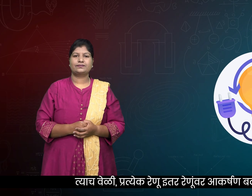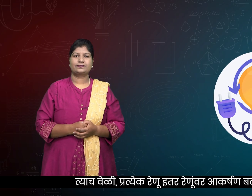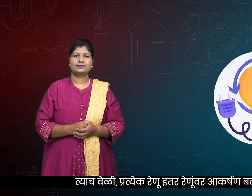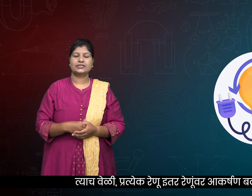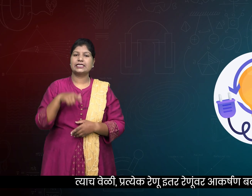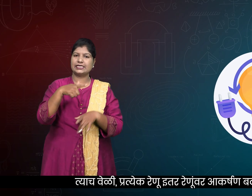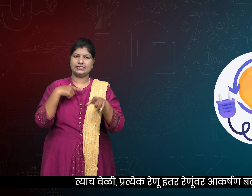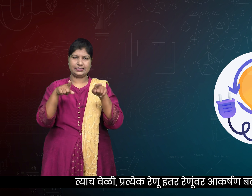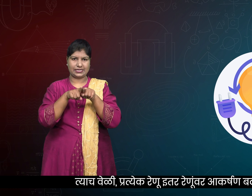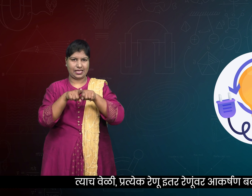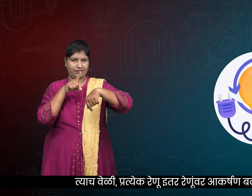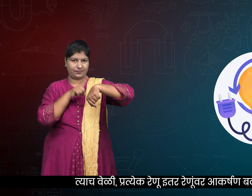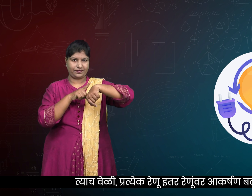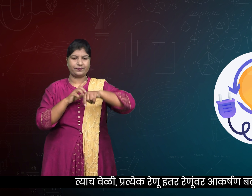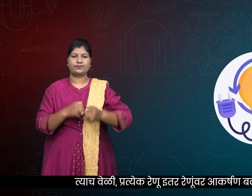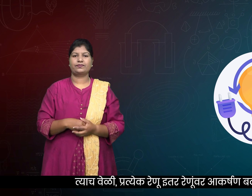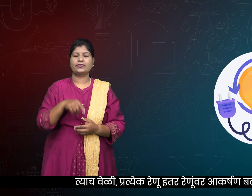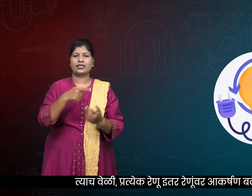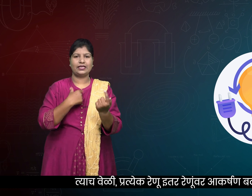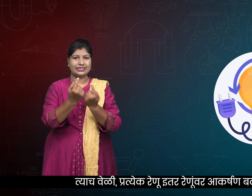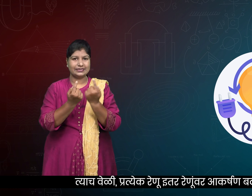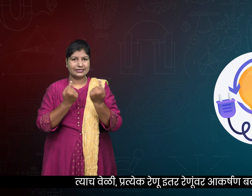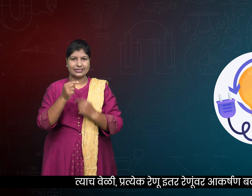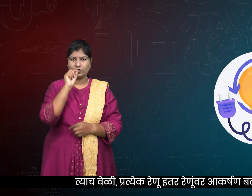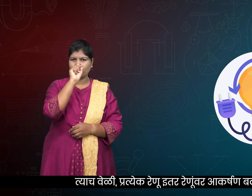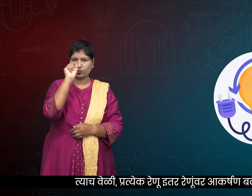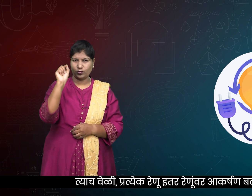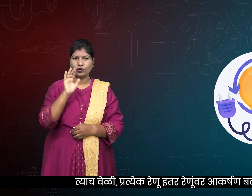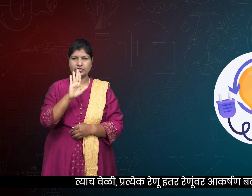त्याचवेळी प्रत्येक रेणू इतर रेणूवर आकर्षण बल वापरतो